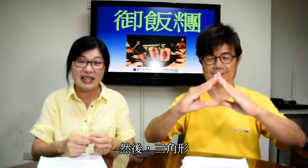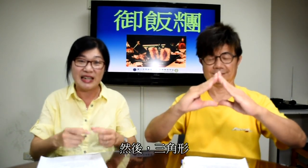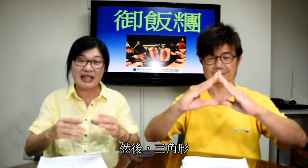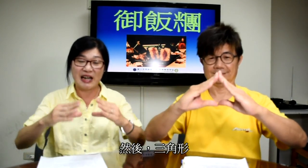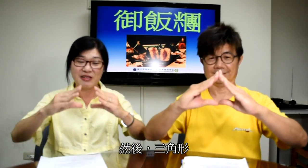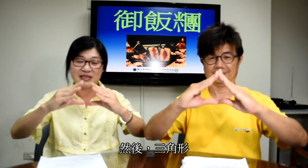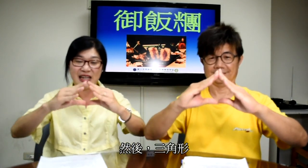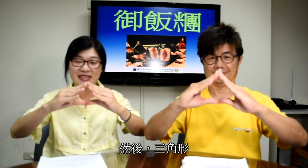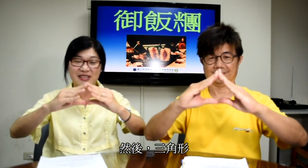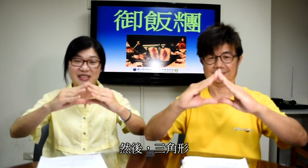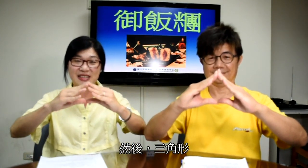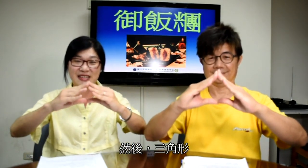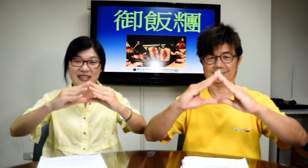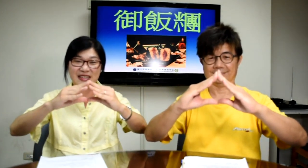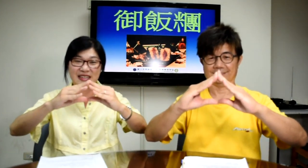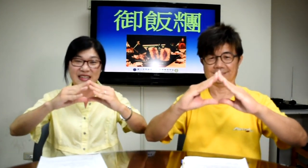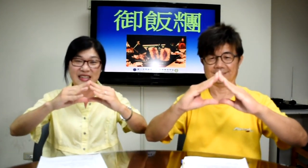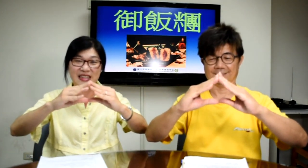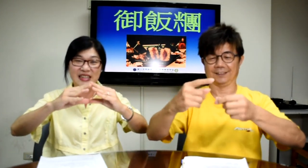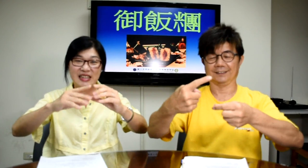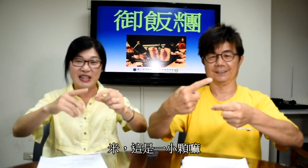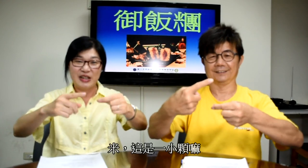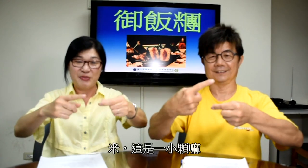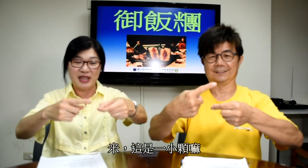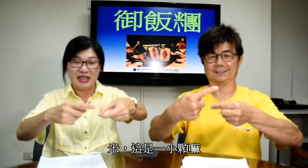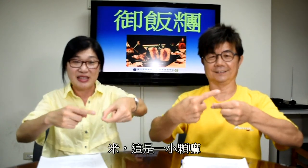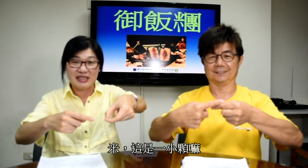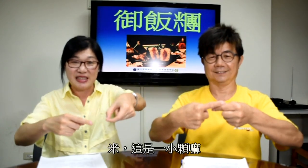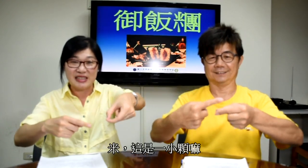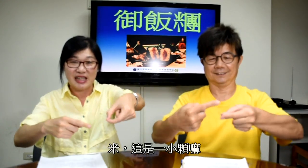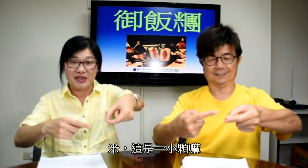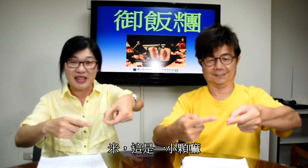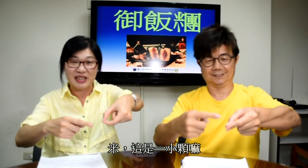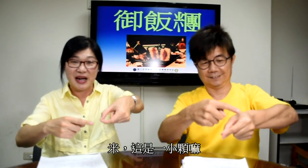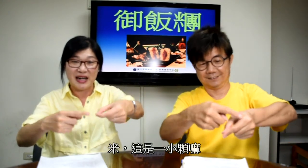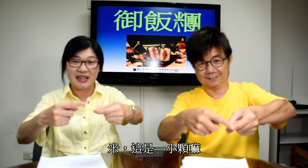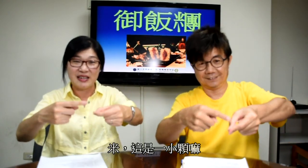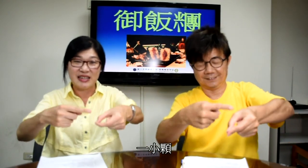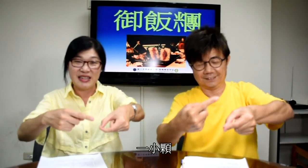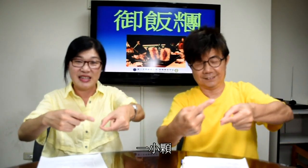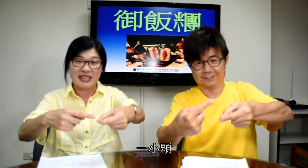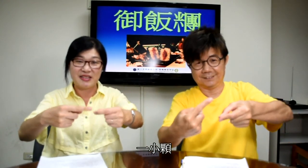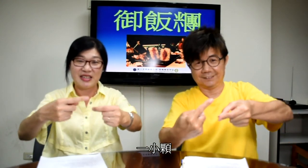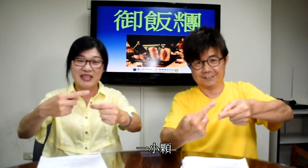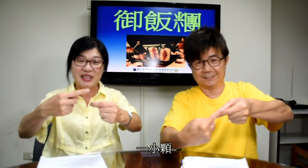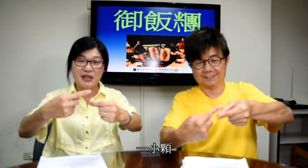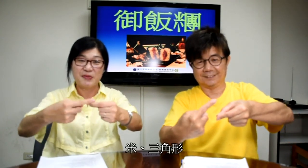然后三角形，米这是一小颗嘛，一小颗，